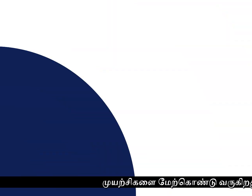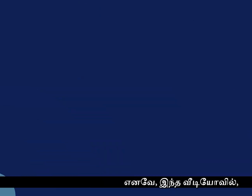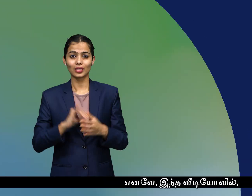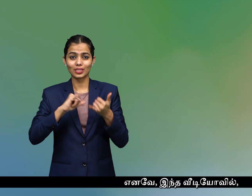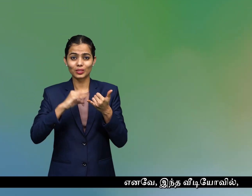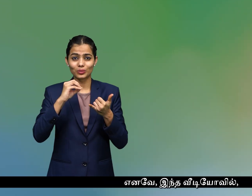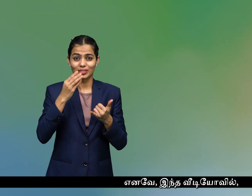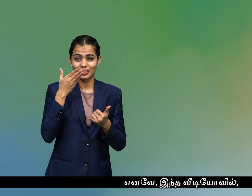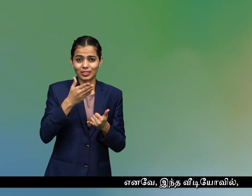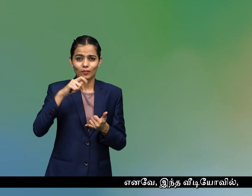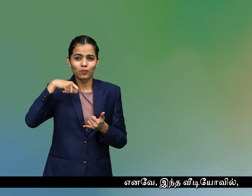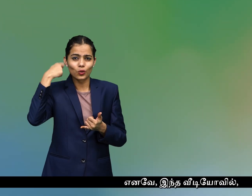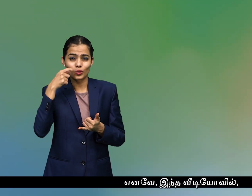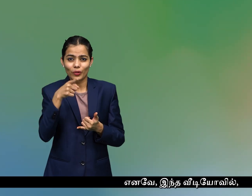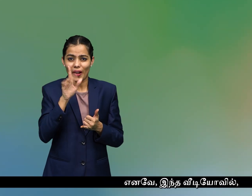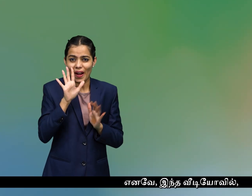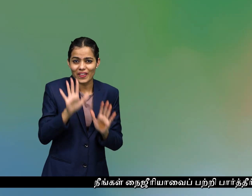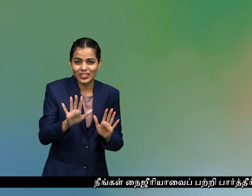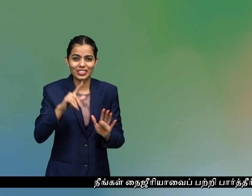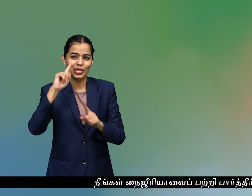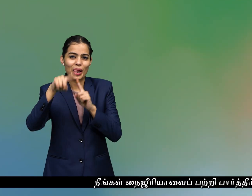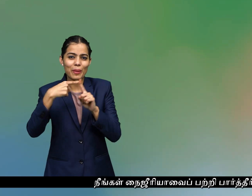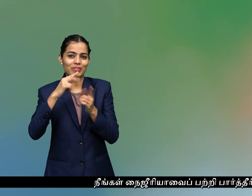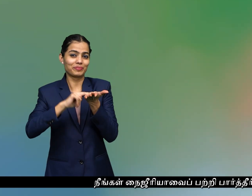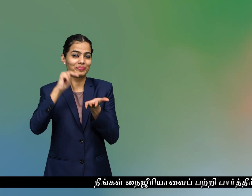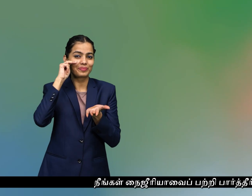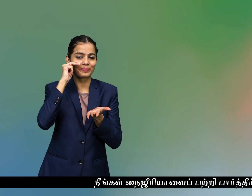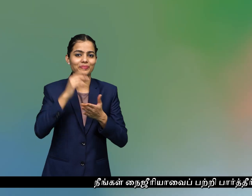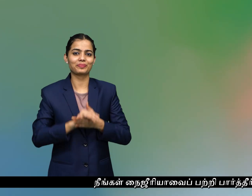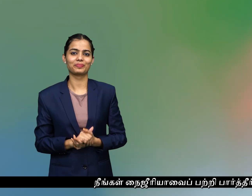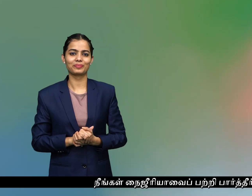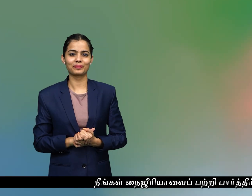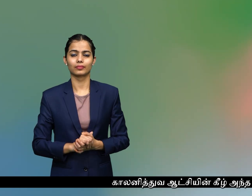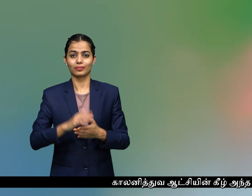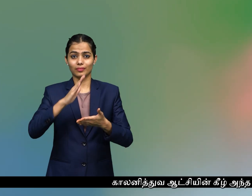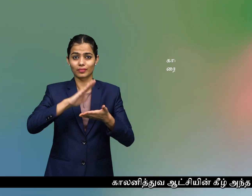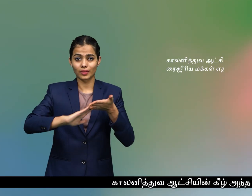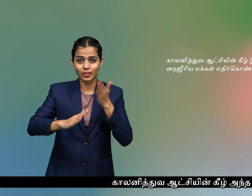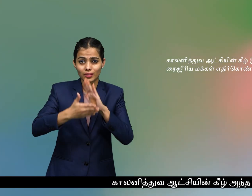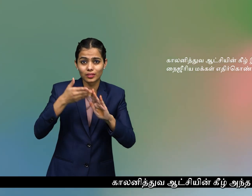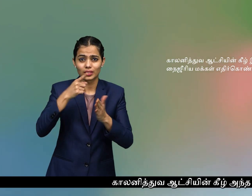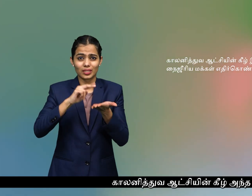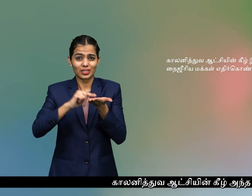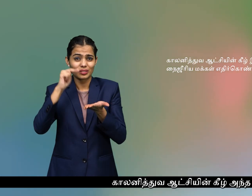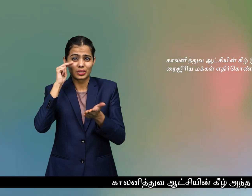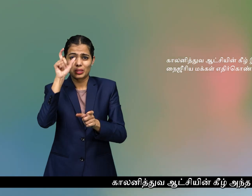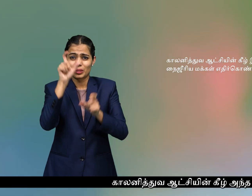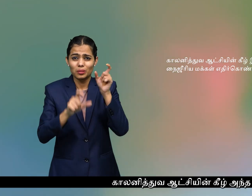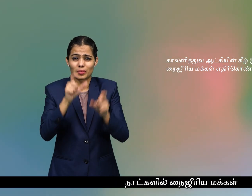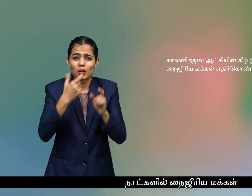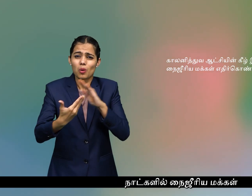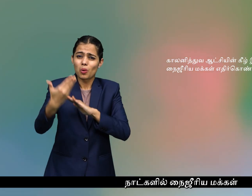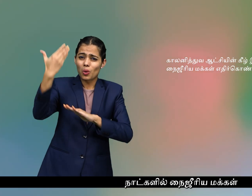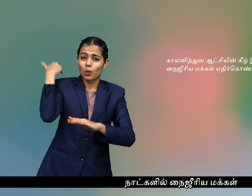வருகிறது. எனவே இந்த காணொளியில் நைஜீரியாவை பற்றி பார்த்தீர்கள். காலனித்துவ ஆட்சியின் கீழ்